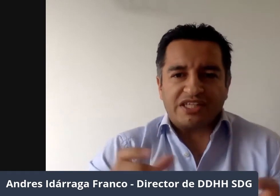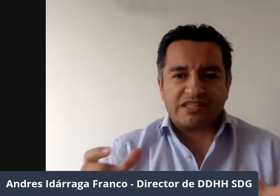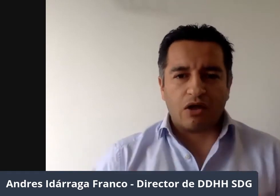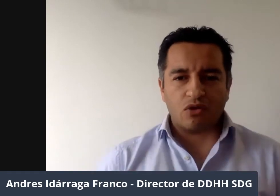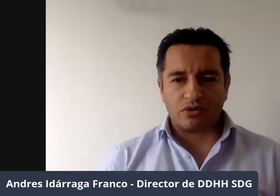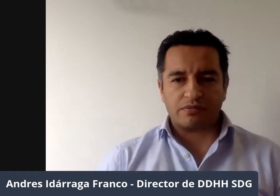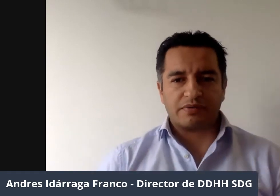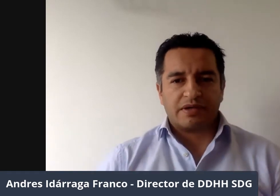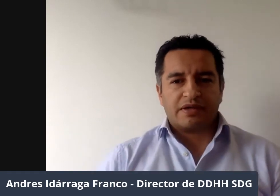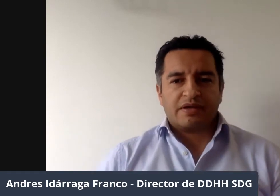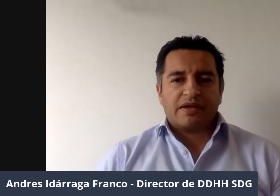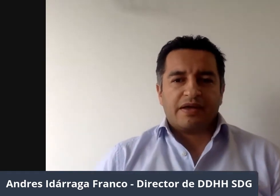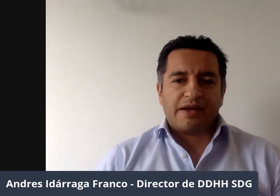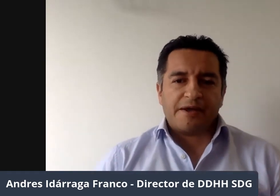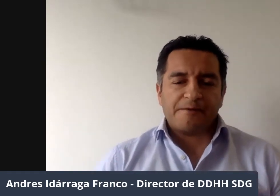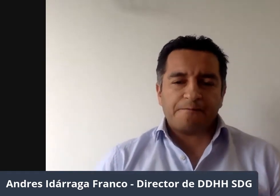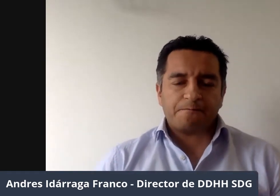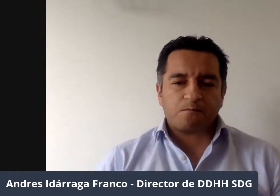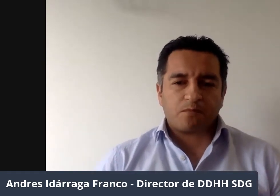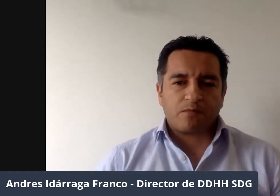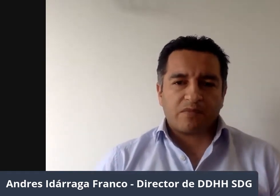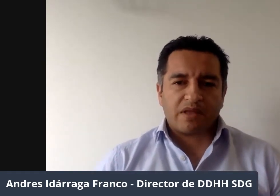del conquistador